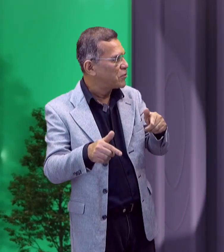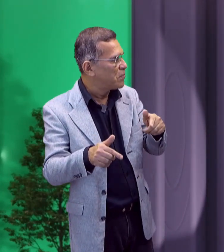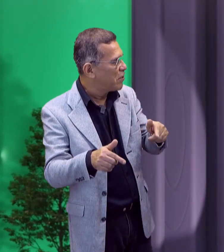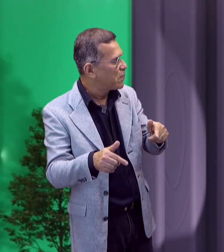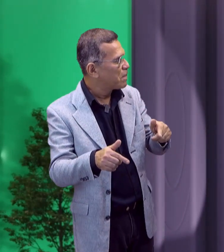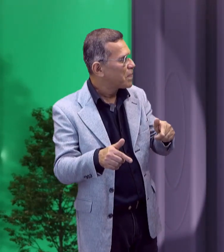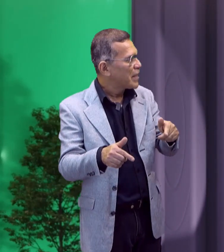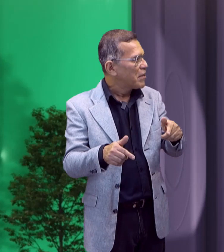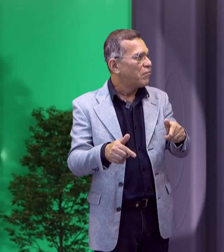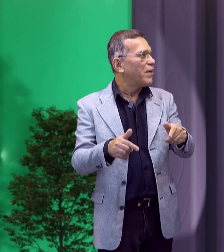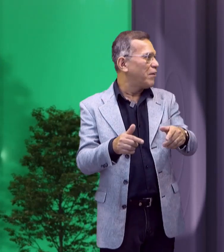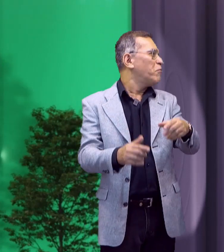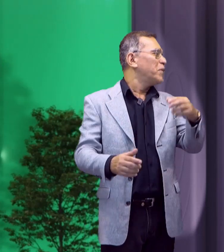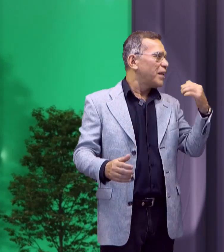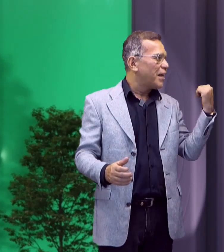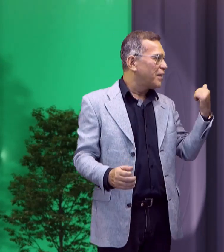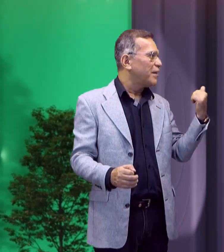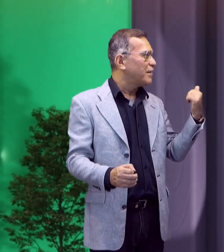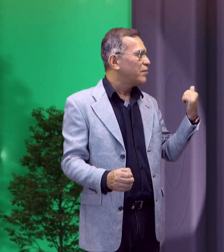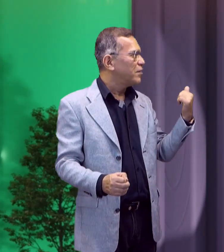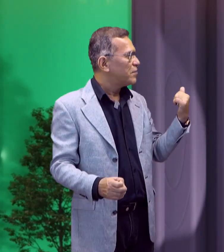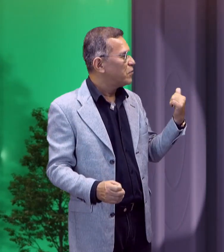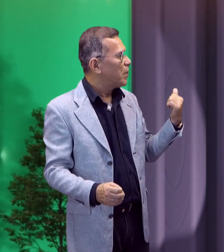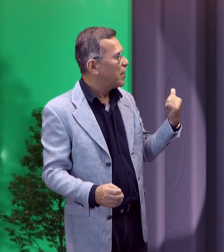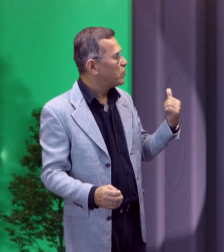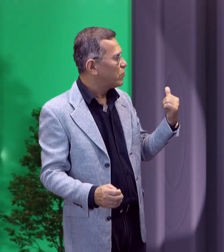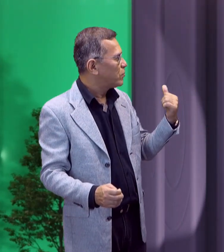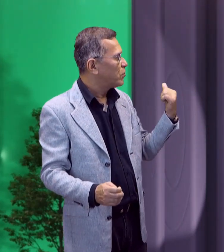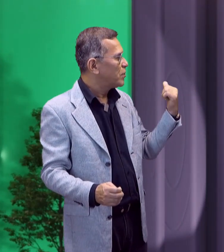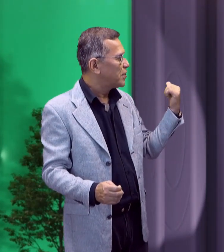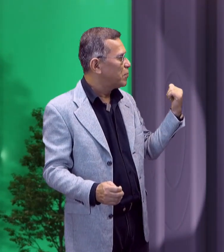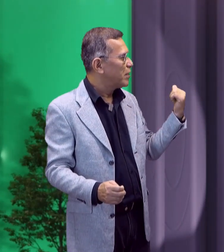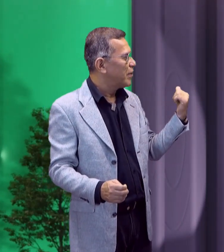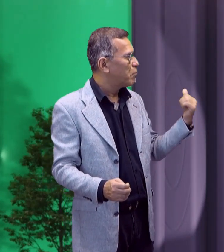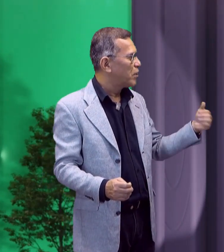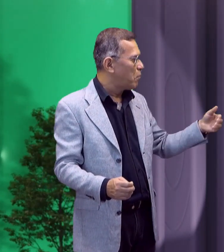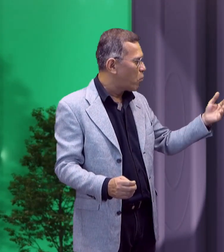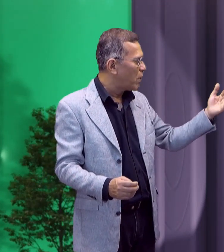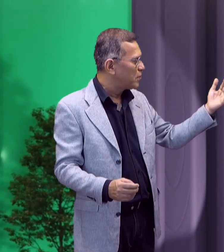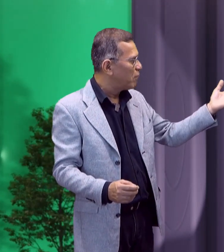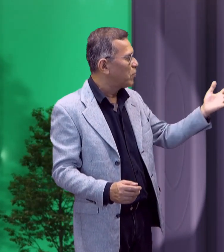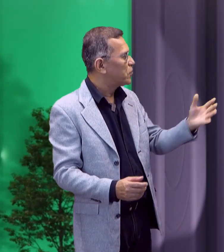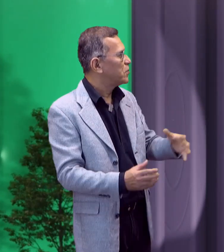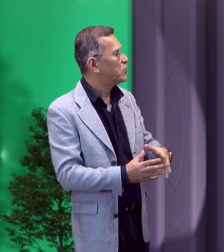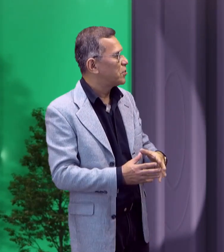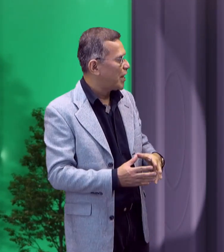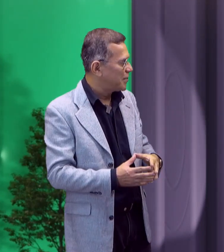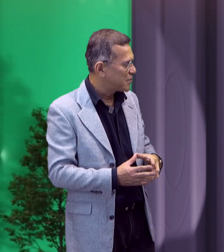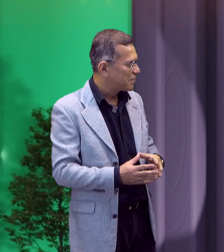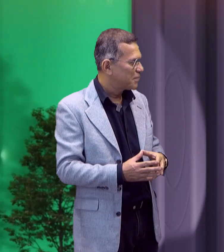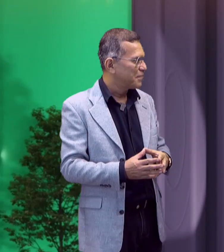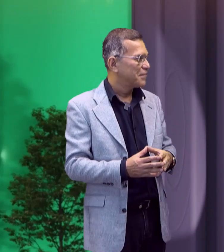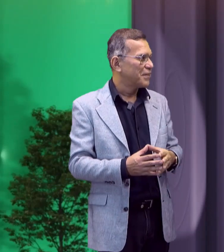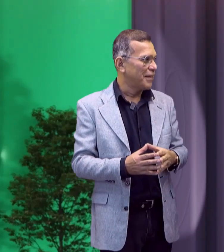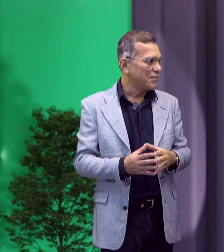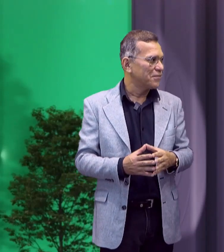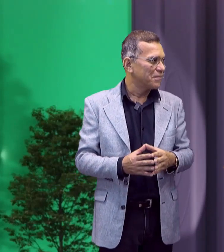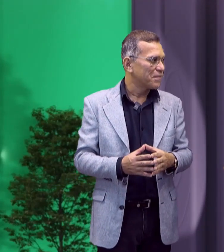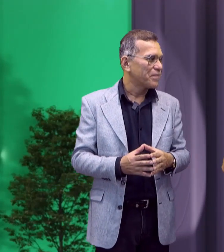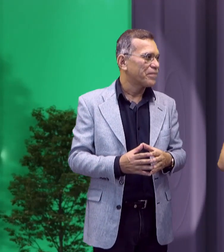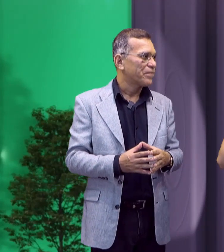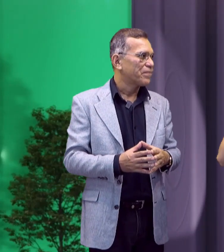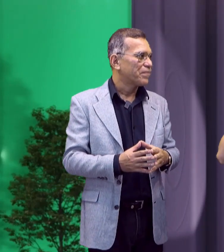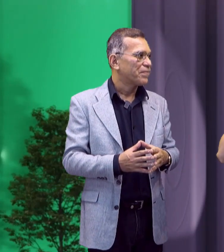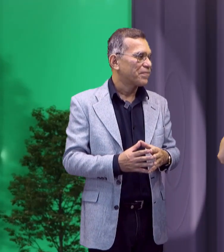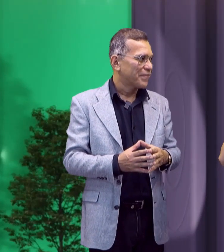no resumão, vão ver lá no ensino médio, no segundo, terceiro ano, né? Por exemplo, como as revoluções industriais. Muito bem. É isso? É